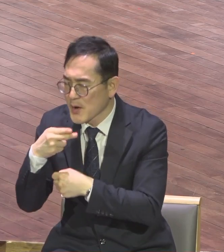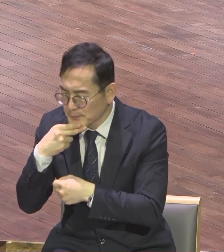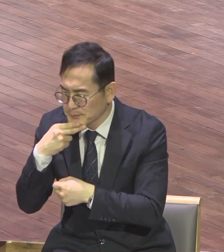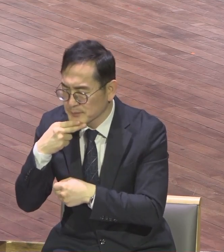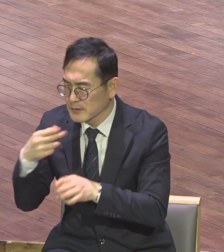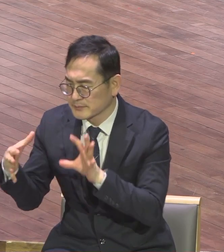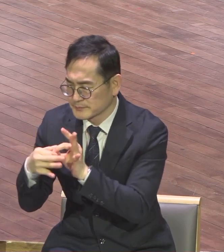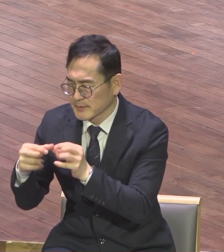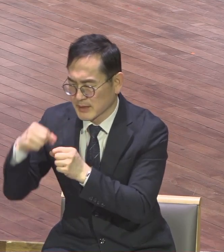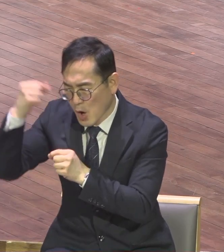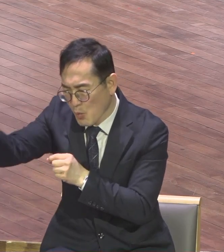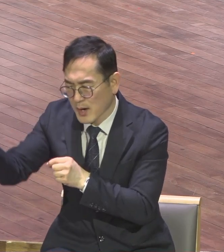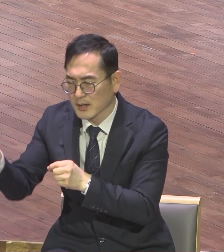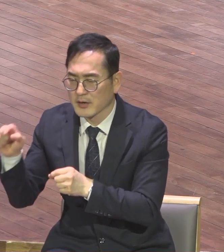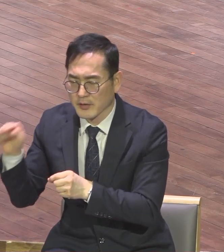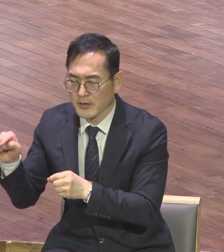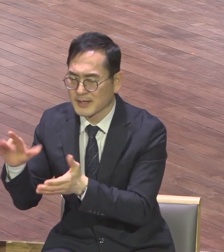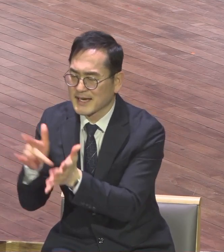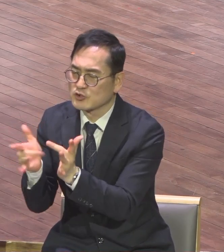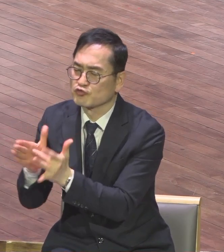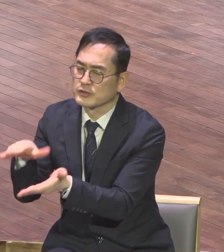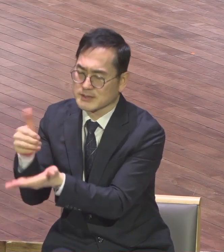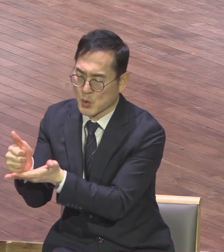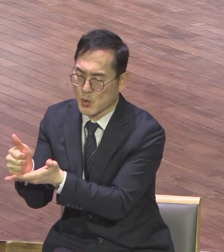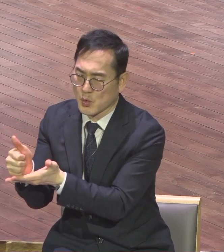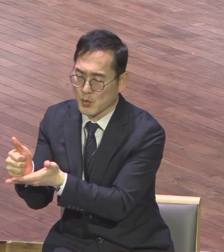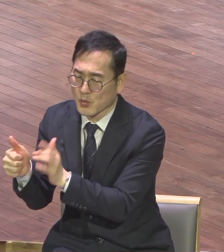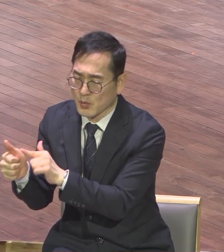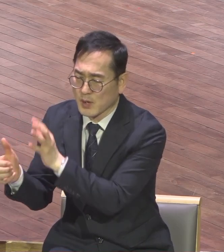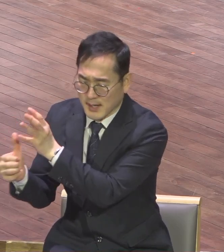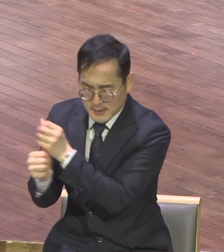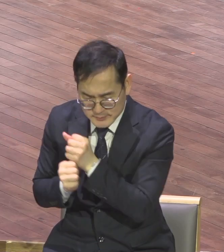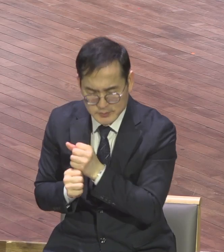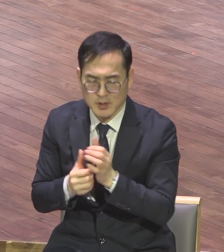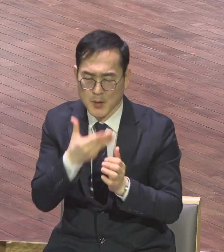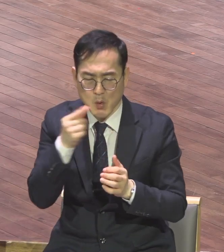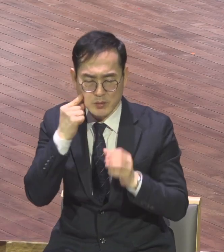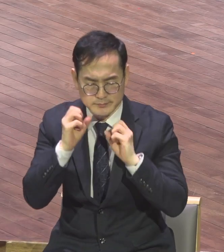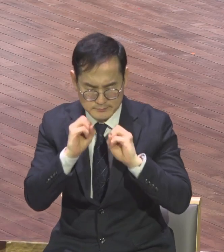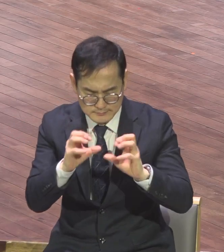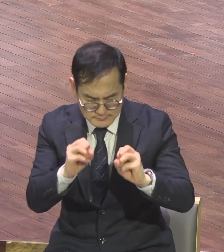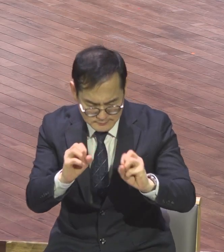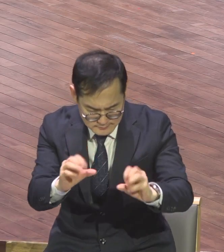있기에 염려하지 않고 오직 복음 운동에 달려가는 예언의 모든 성도들